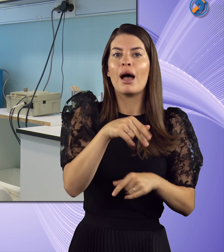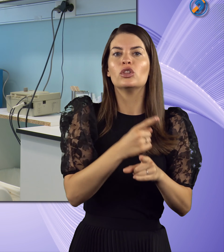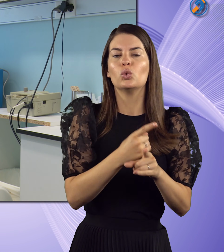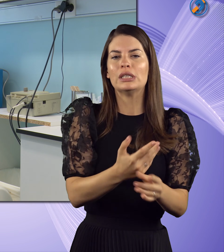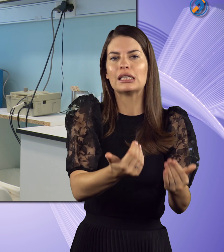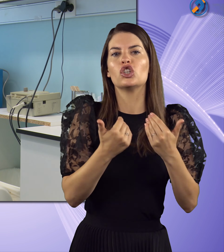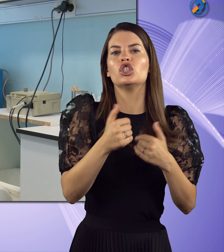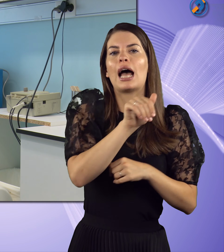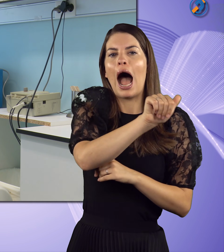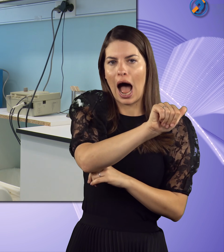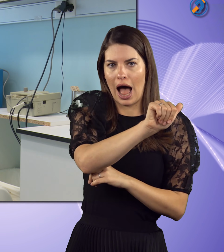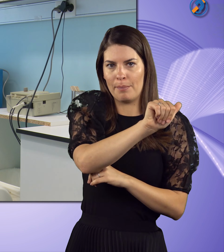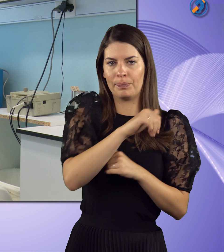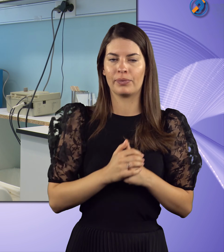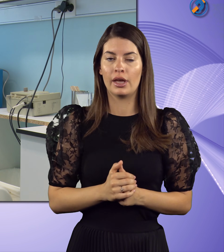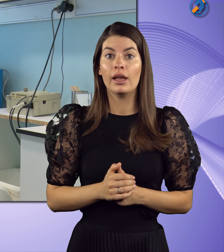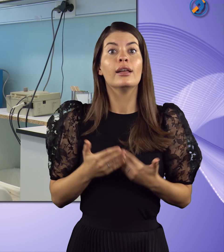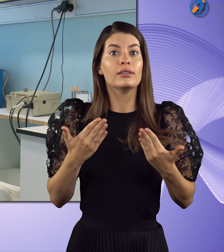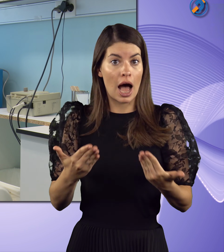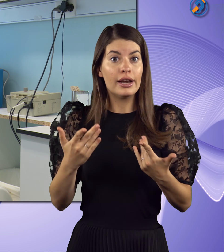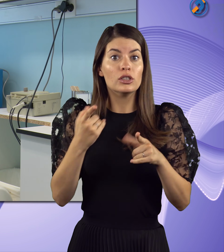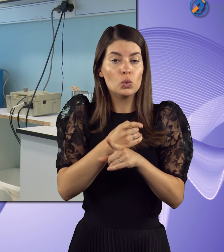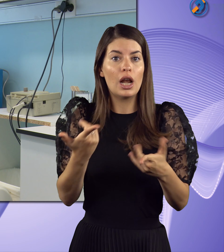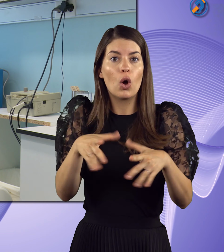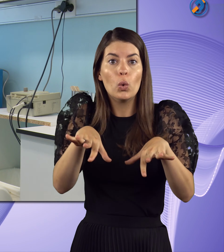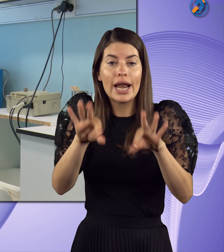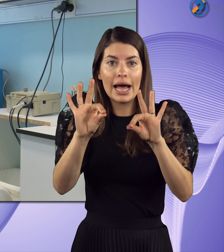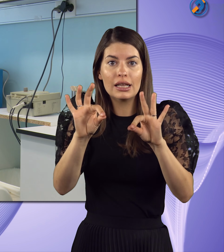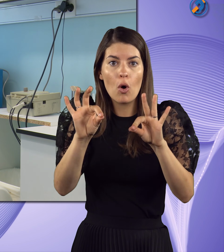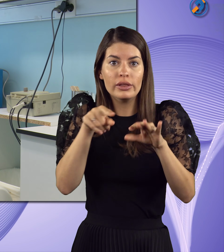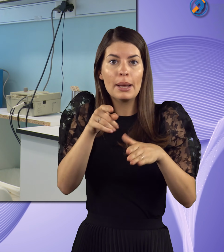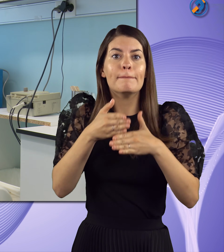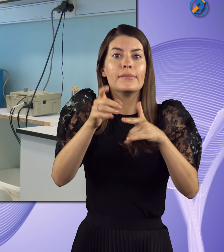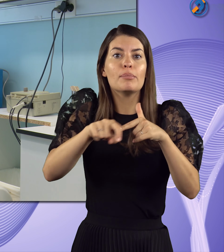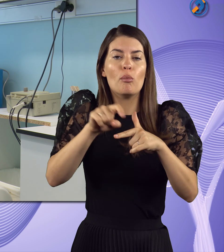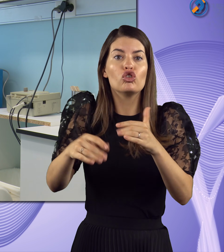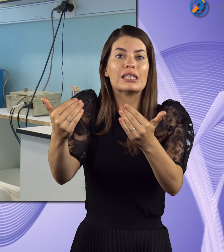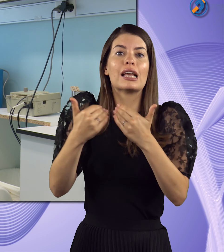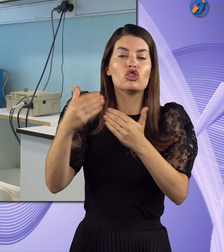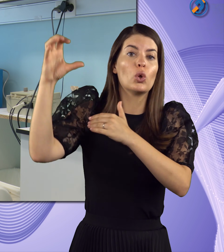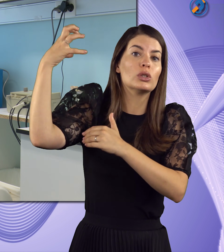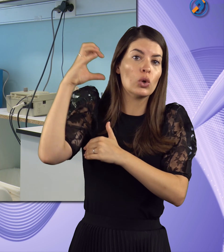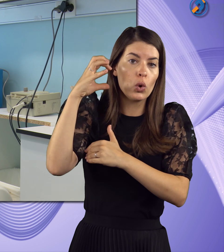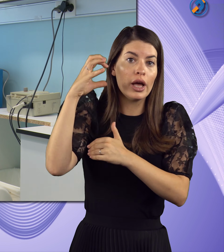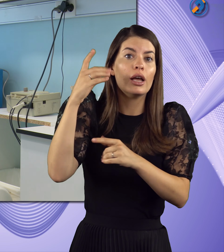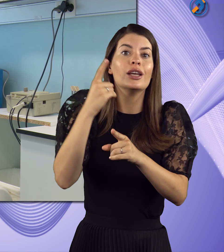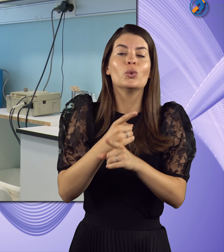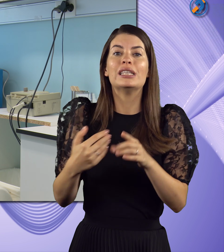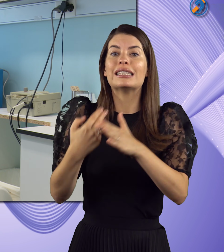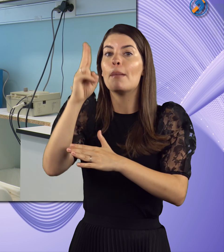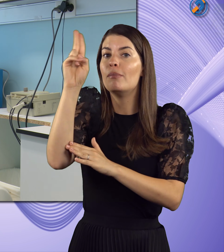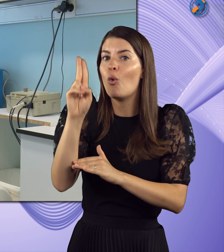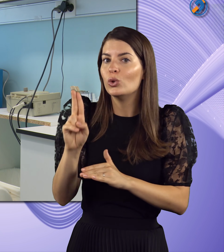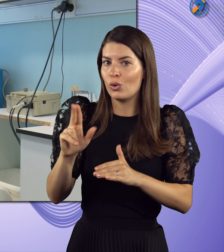tudi zaščito pred UVA. Danes pa so tudi že na voljo te zaščitni pripravki pred soncem, ki vsebujejo tudi zaščito